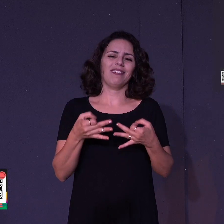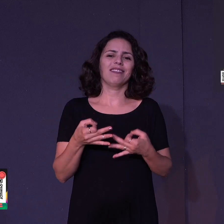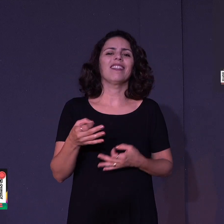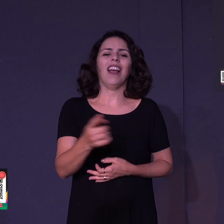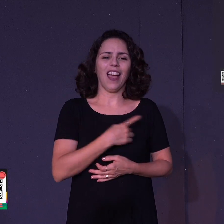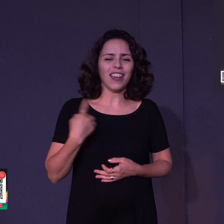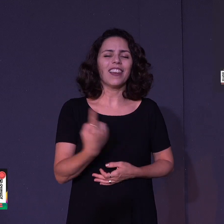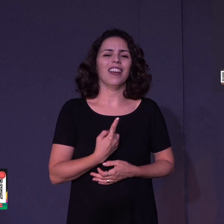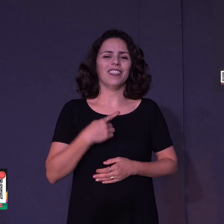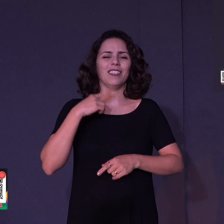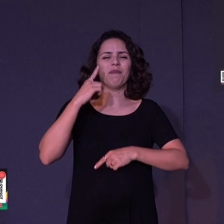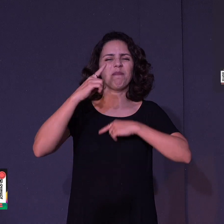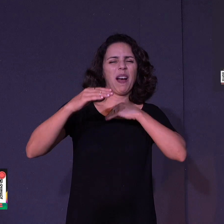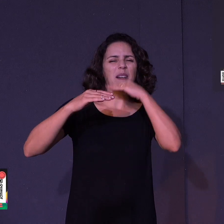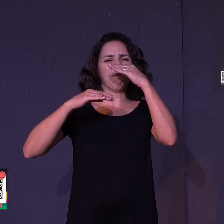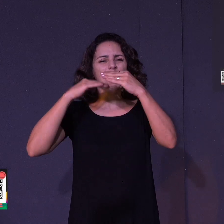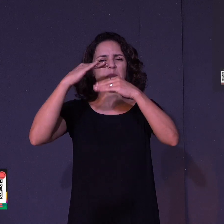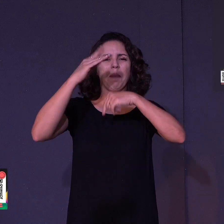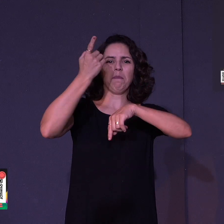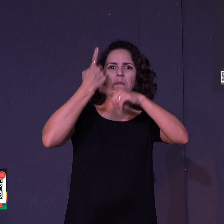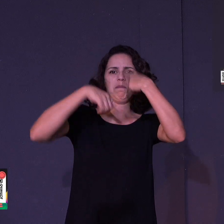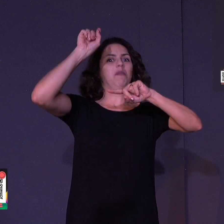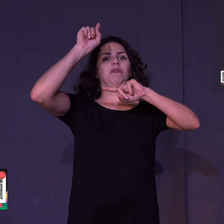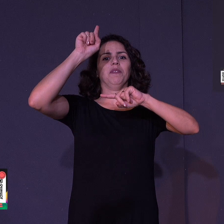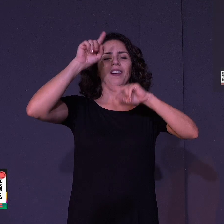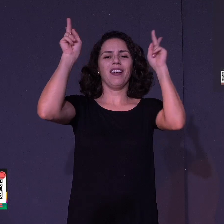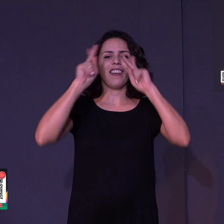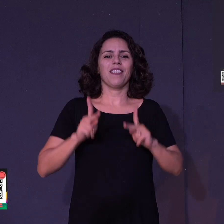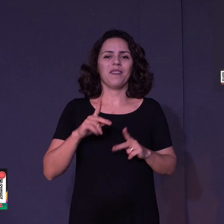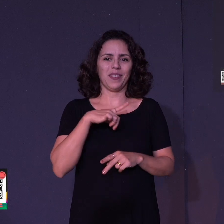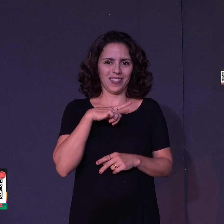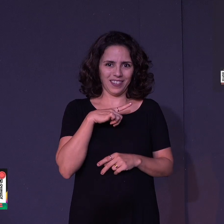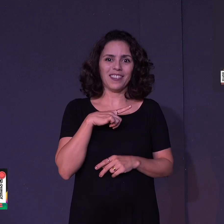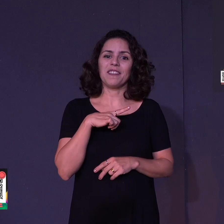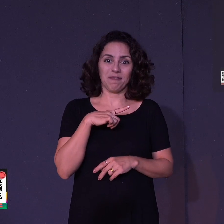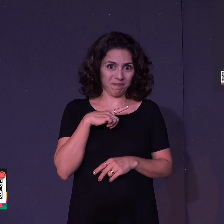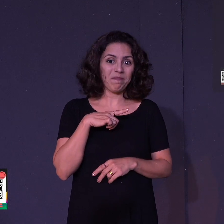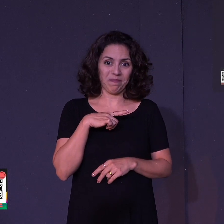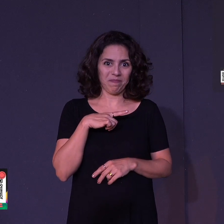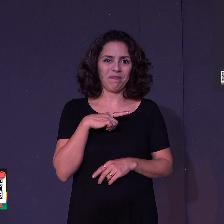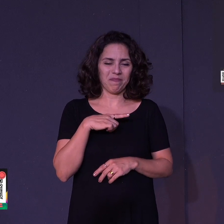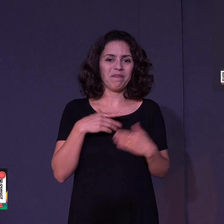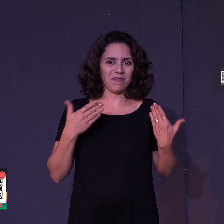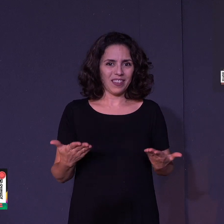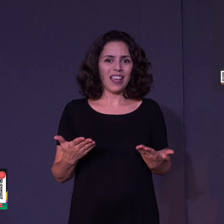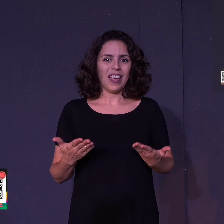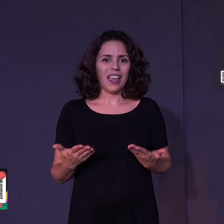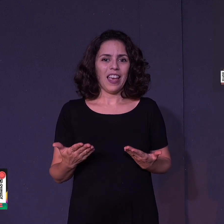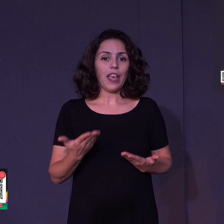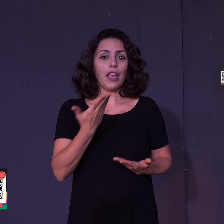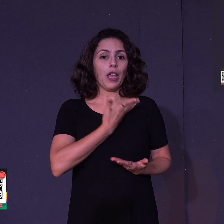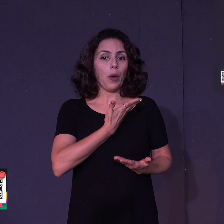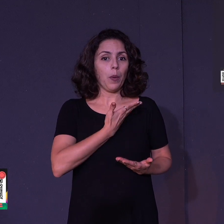teremos paz. Porque a partir desse posicionamento, o nosso próximo passo será e